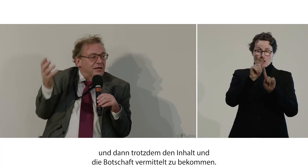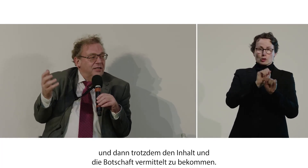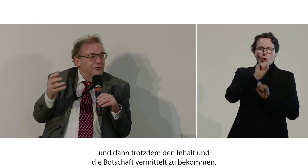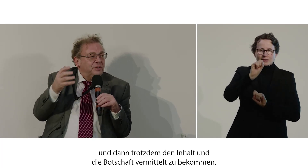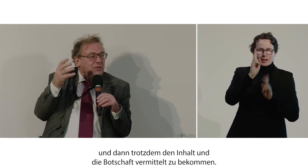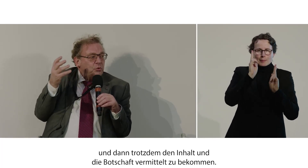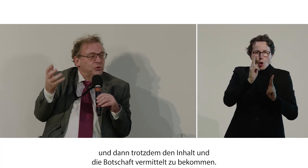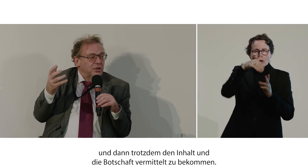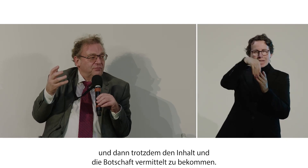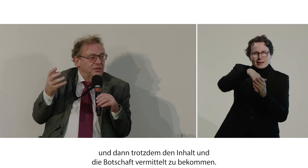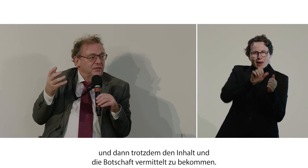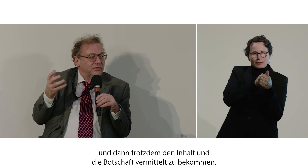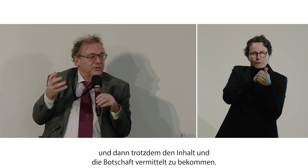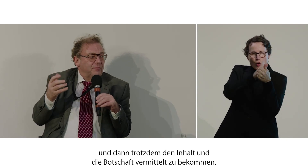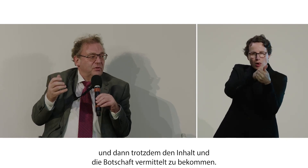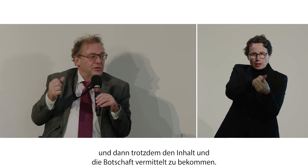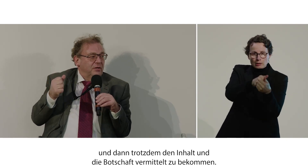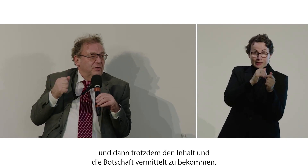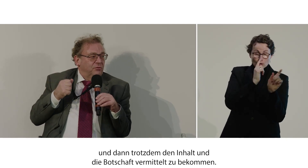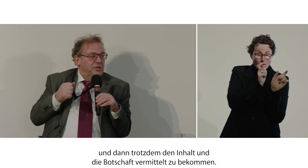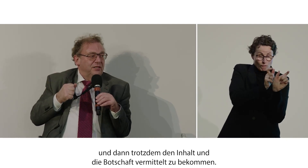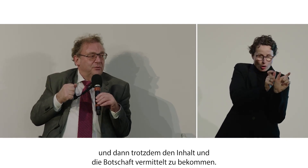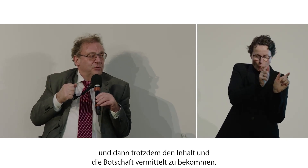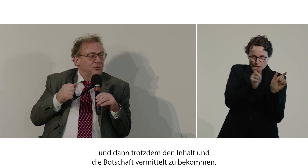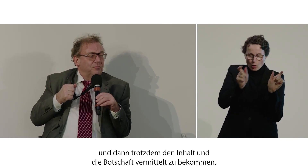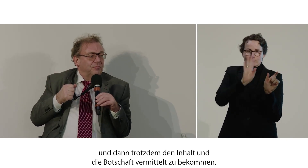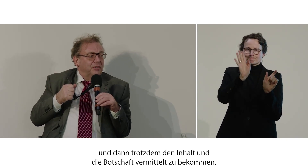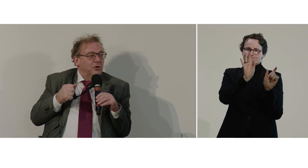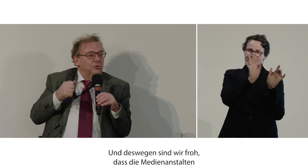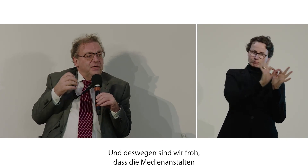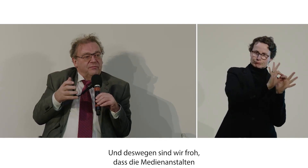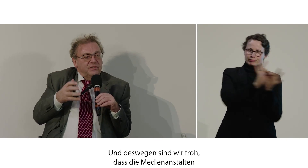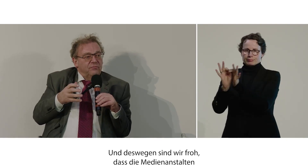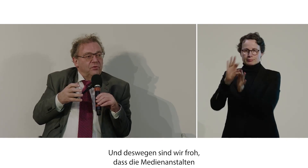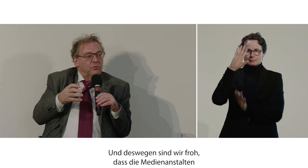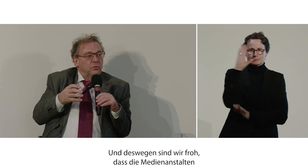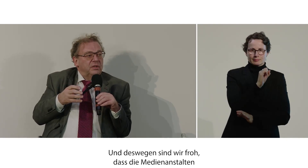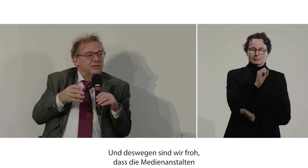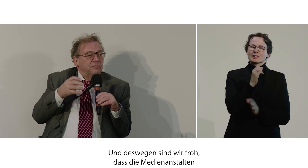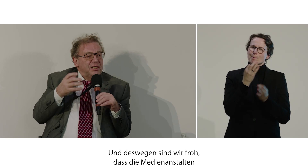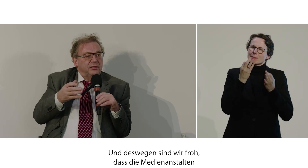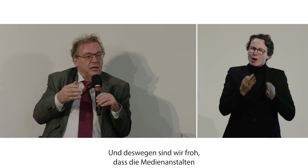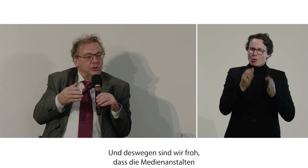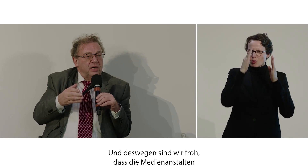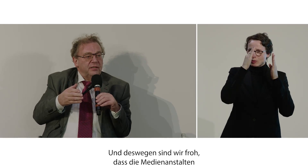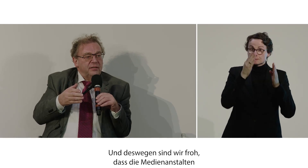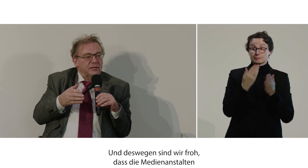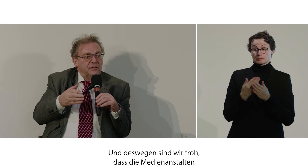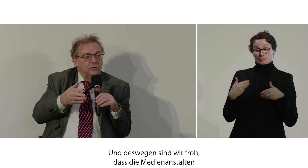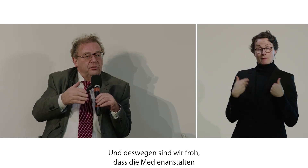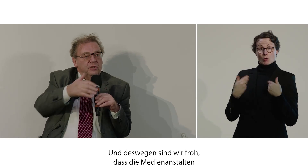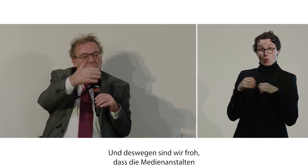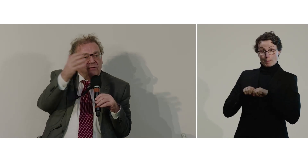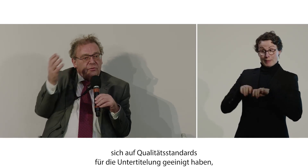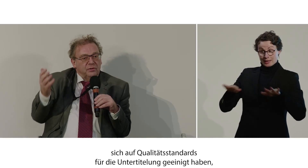den Inhalten und die Botschaft insgesamt vermittelt zu bekämpfen. Und deswegen sind wir froh, dass die Medienanstalten,